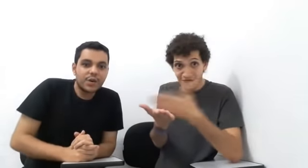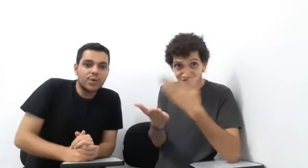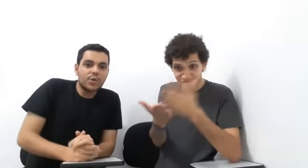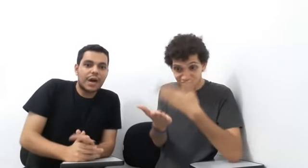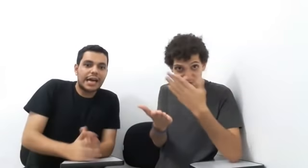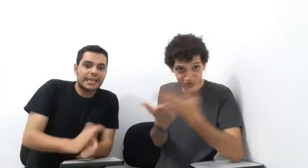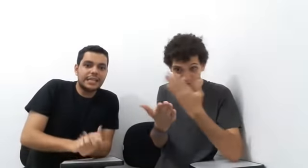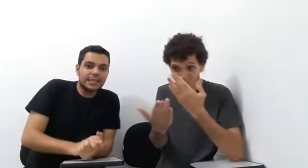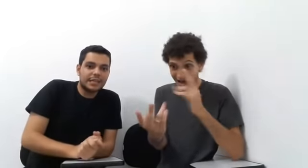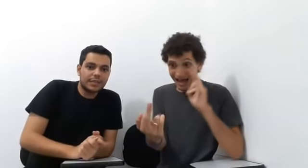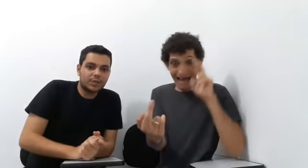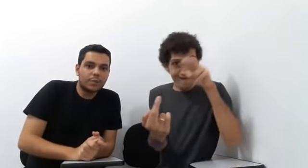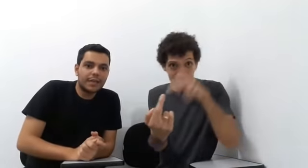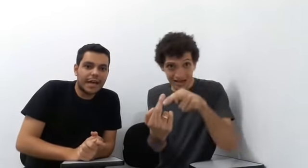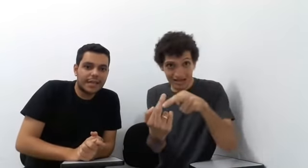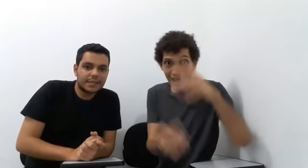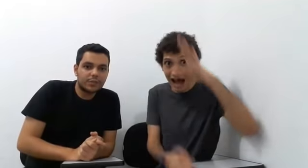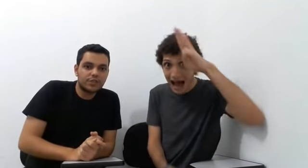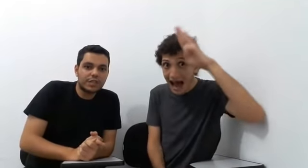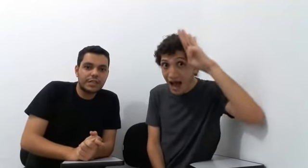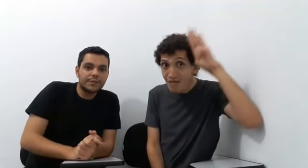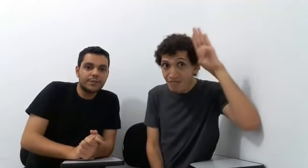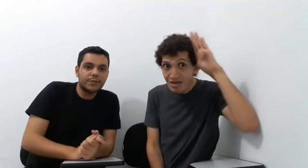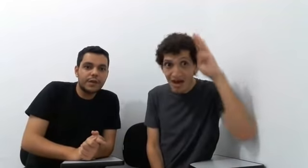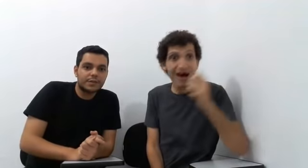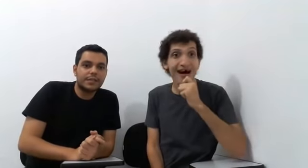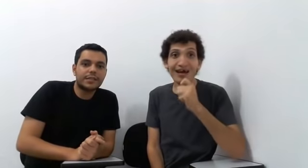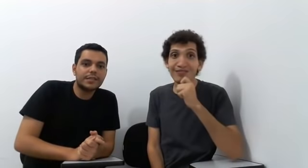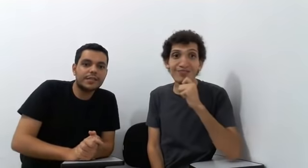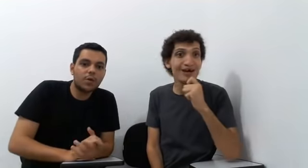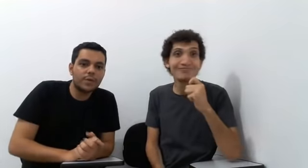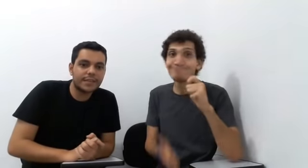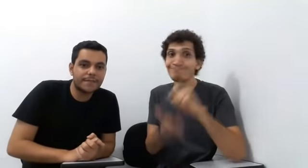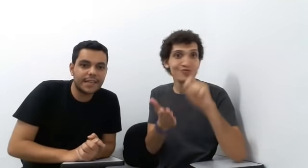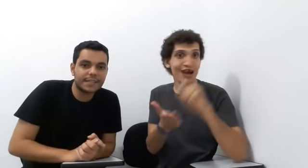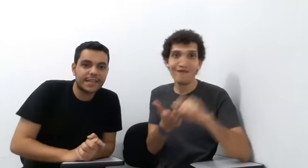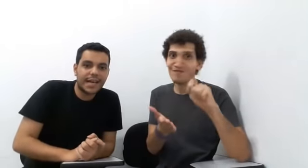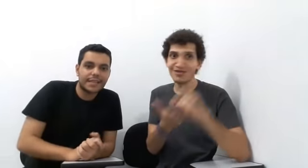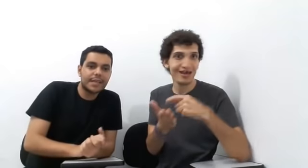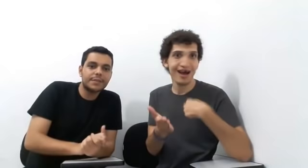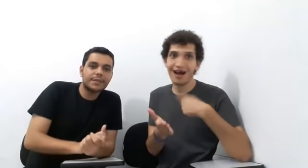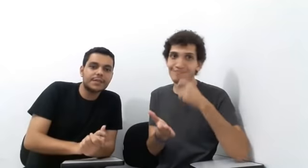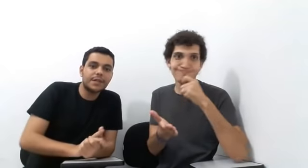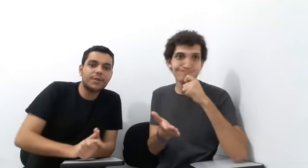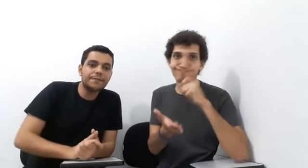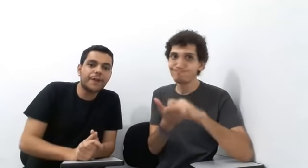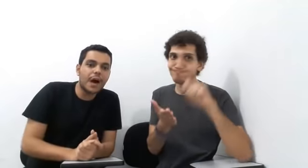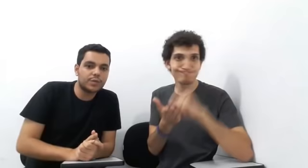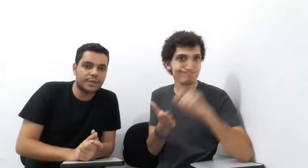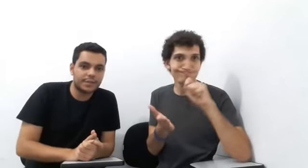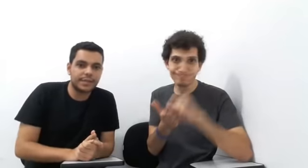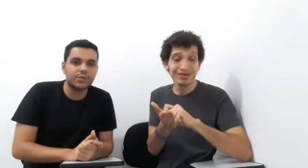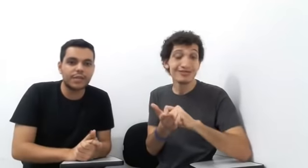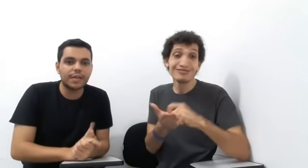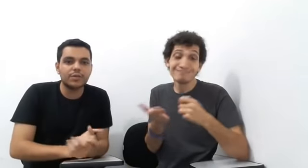Eu ainda, sobre a questão de livro, existem algumas referências acadêmicas que estão em faltas. Eu tenho encontrado